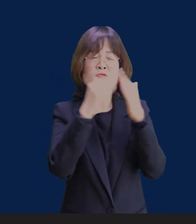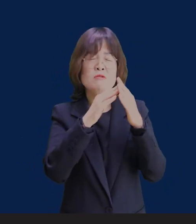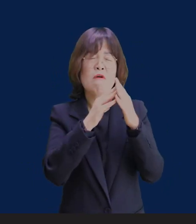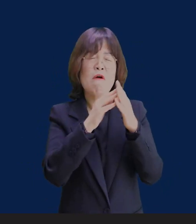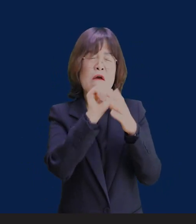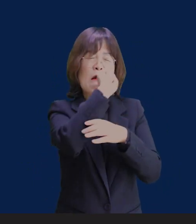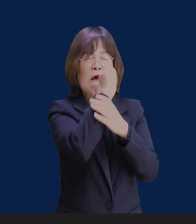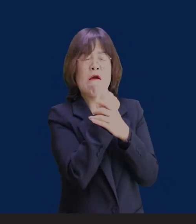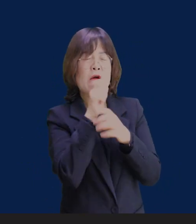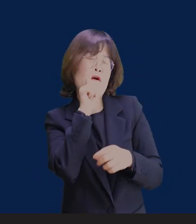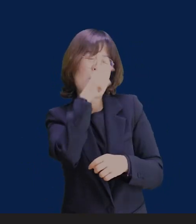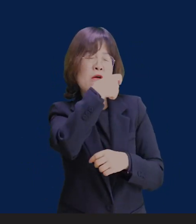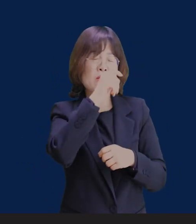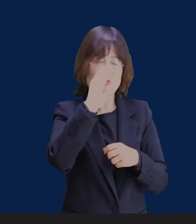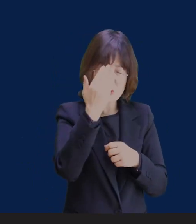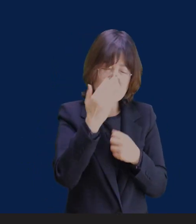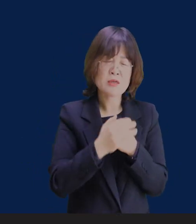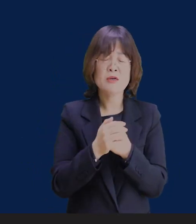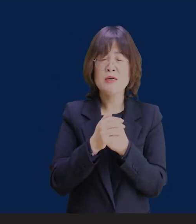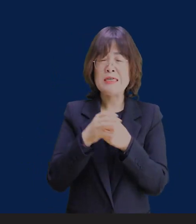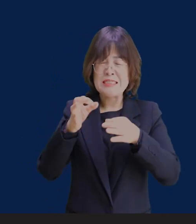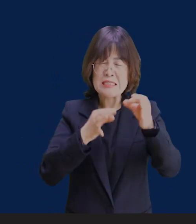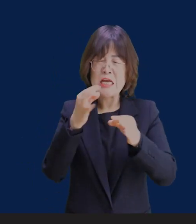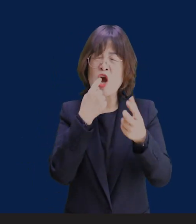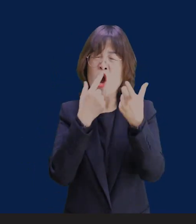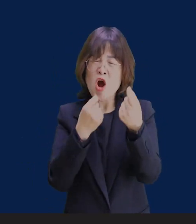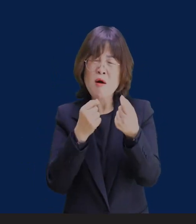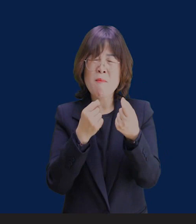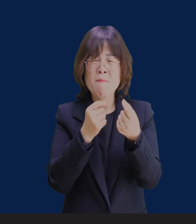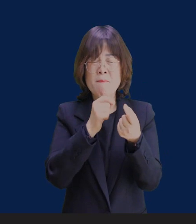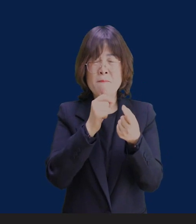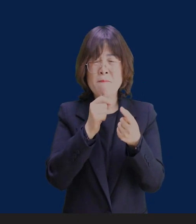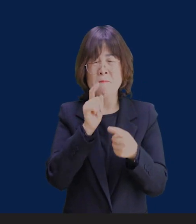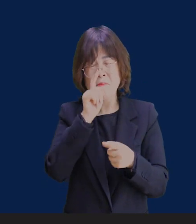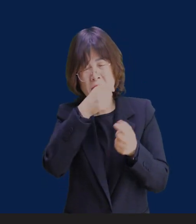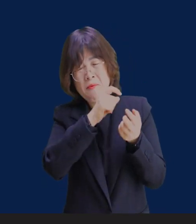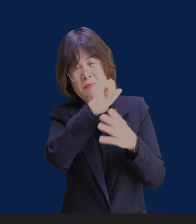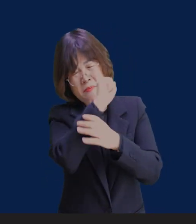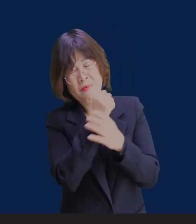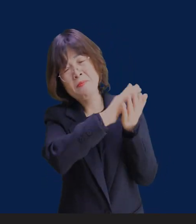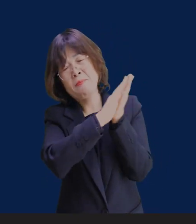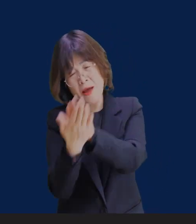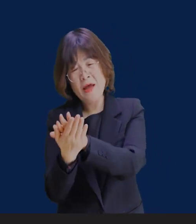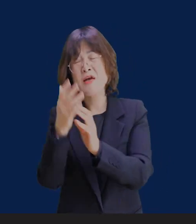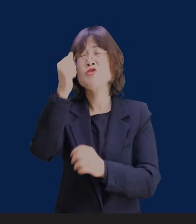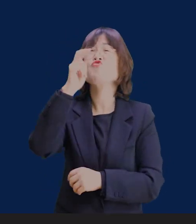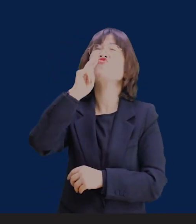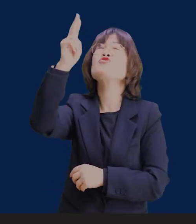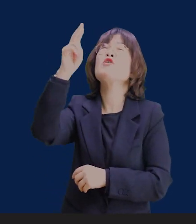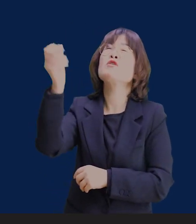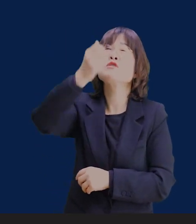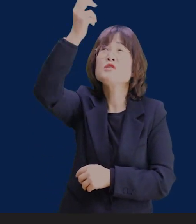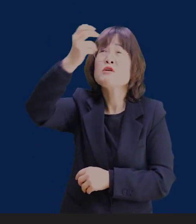성전을 더럽혔습니다. 광도의 소굴로, 시장바닥으로 변질을 시켰습니다.